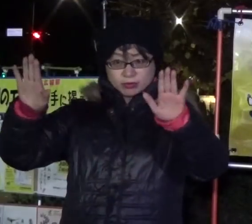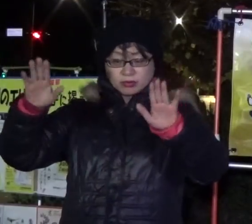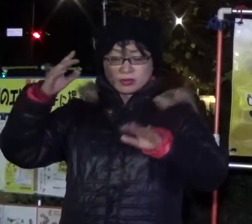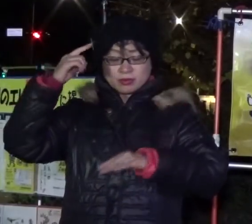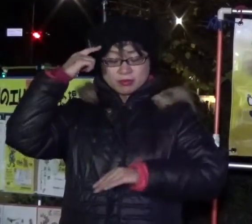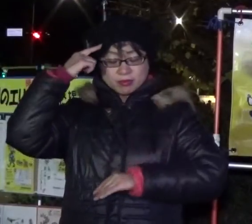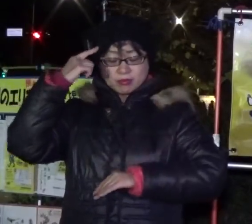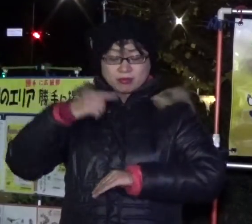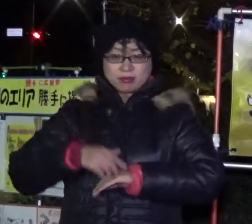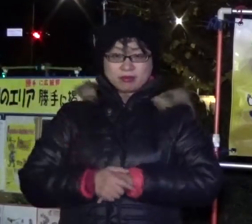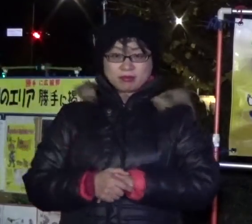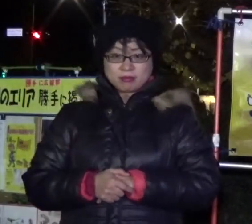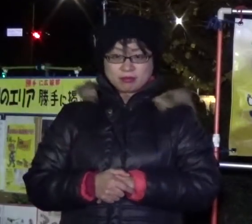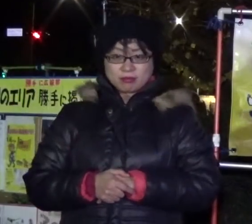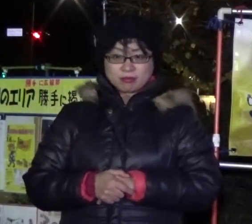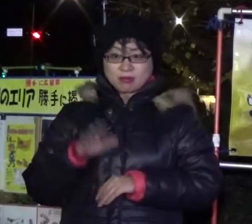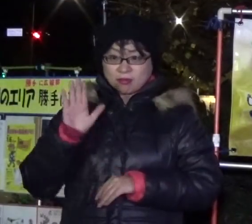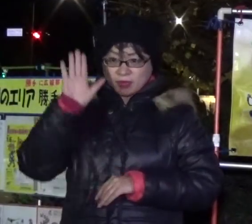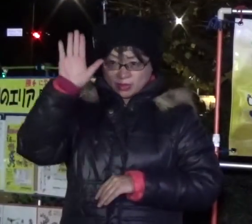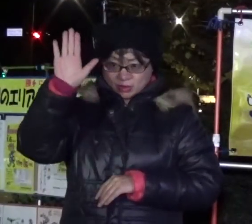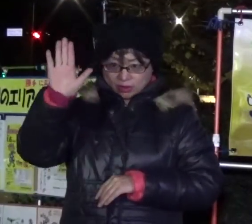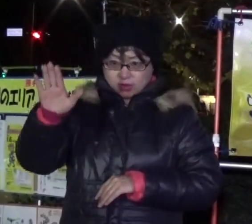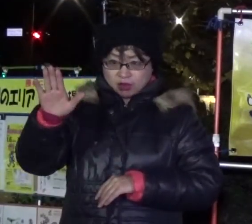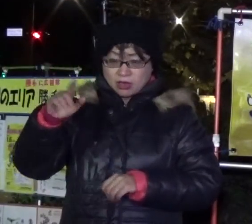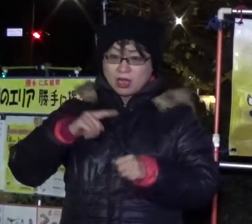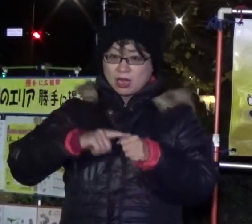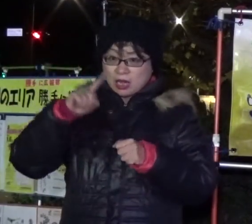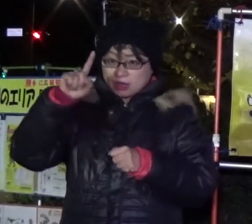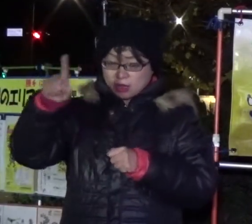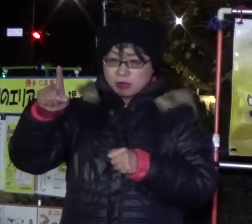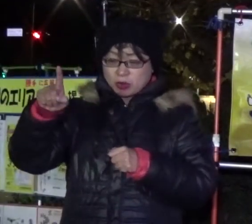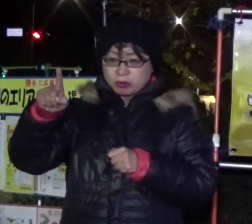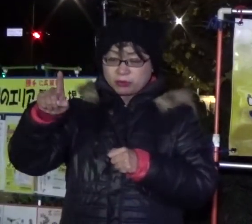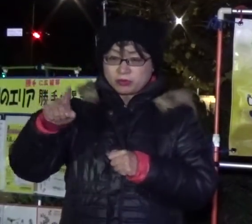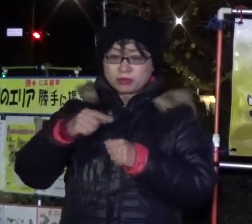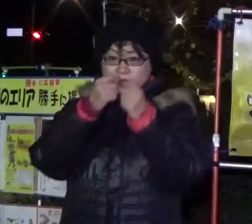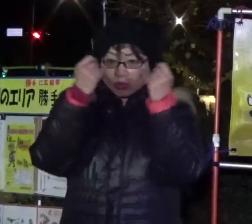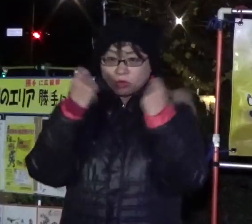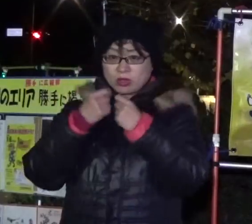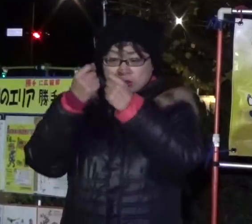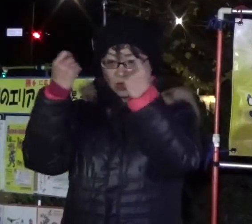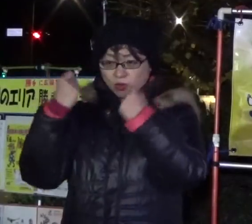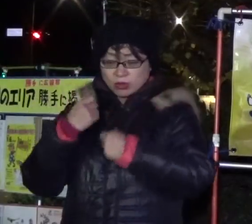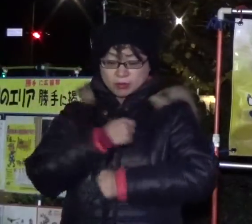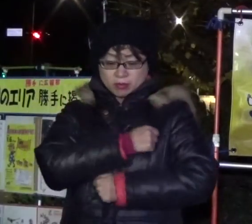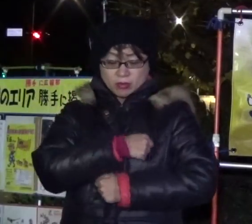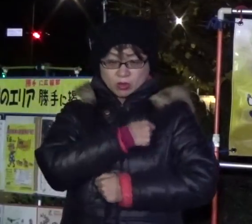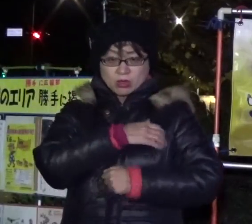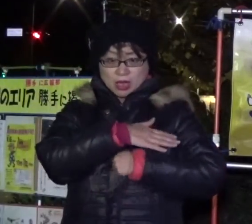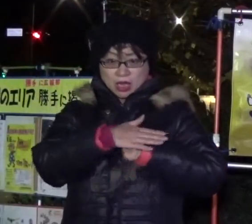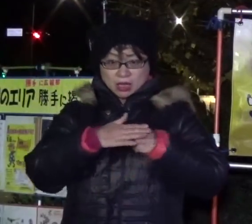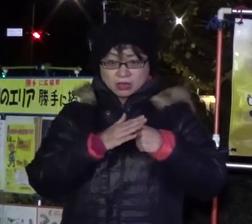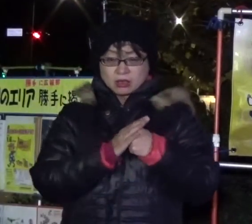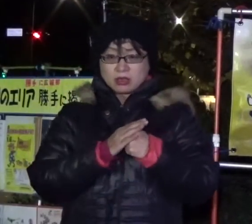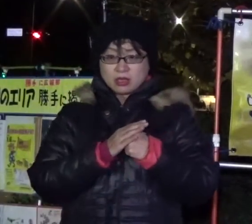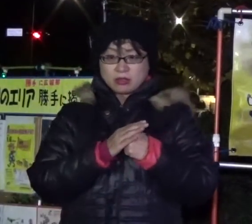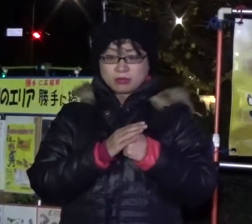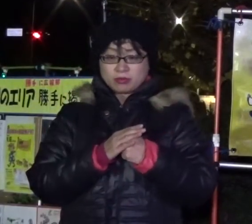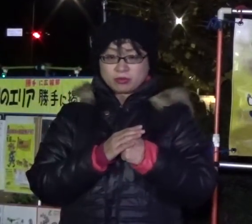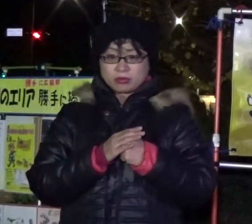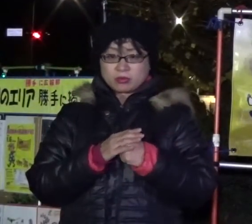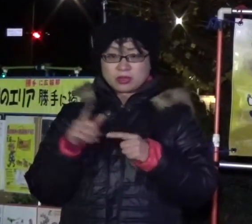。これから来年も一人一人の命が大切にされる、原発